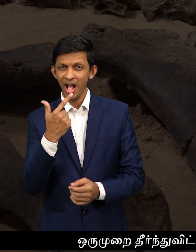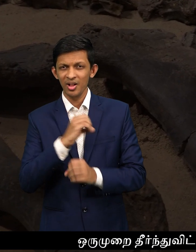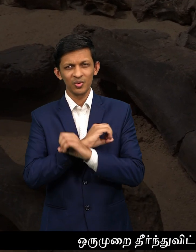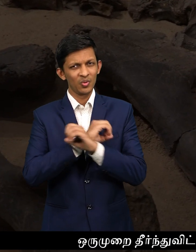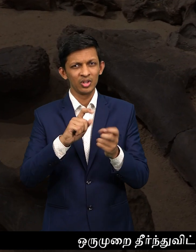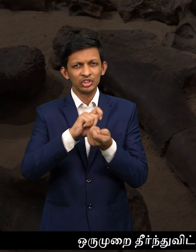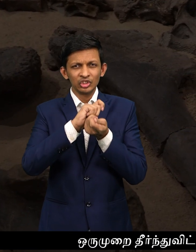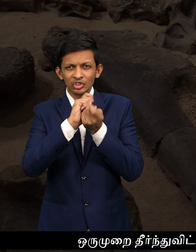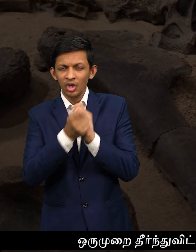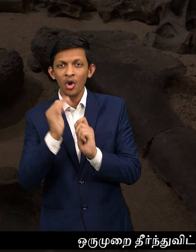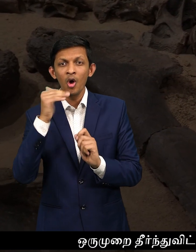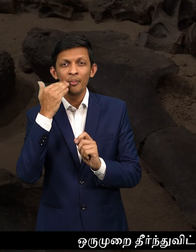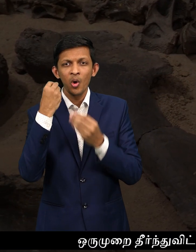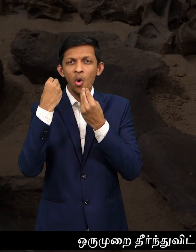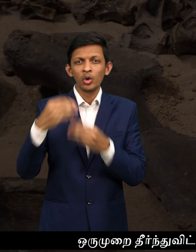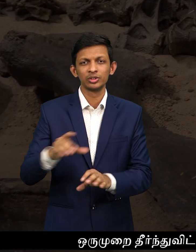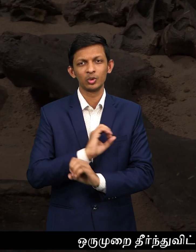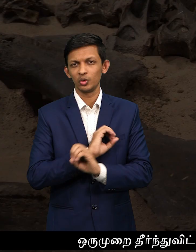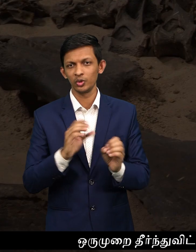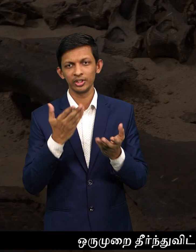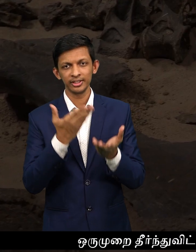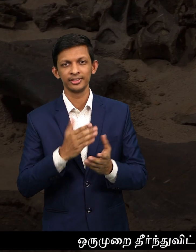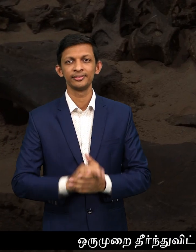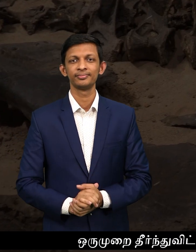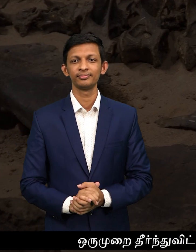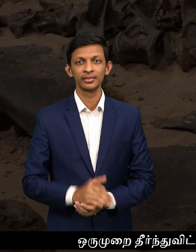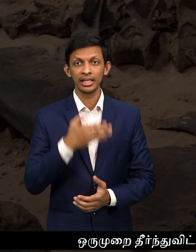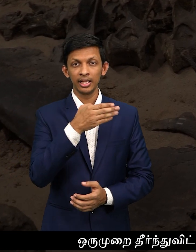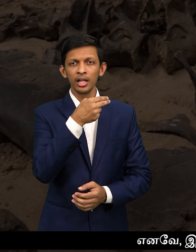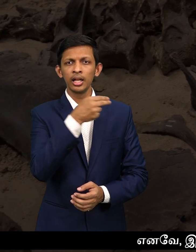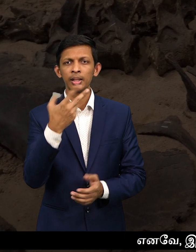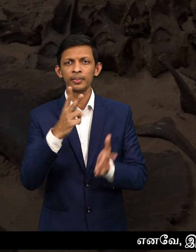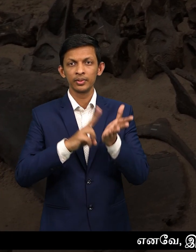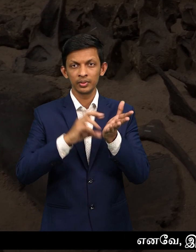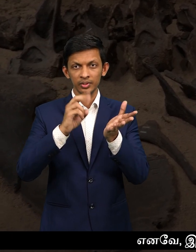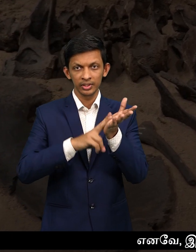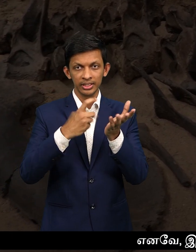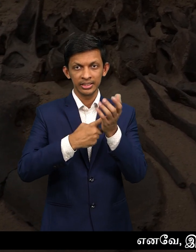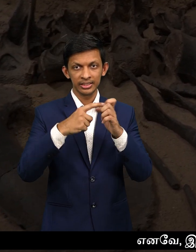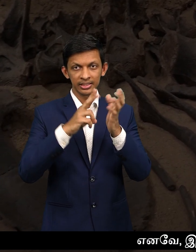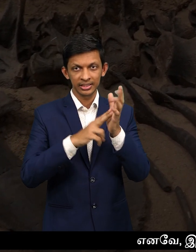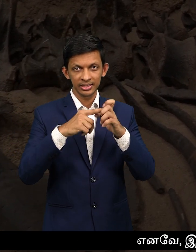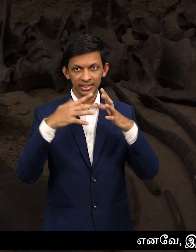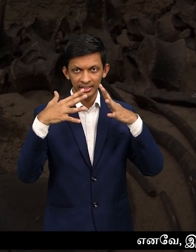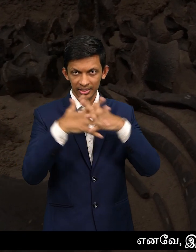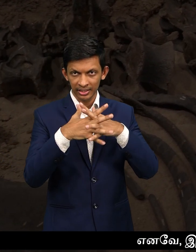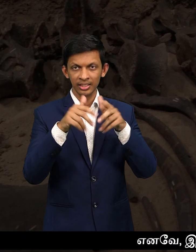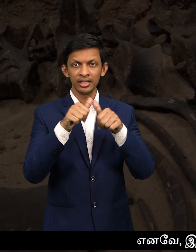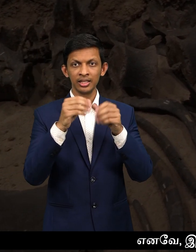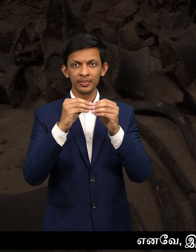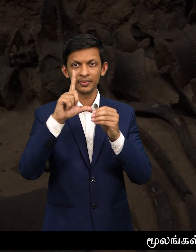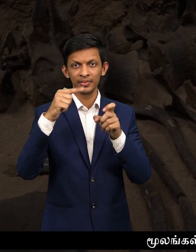ஒரு முறை தீர்ந்துவிட்டால் அவற்றை விரைவாக மாற்ற முடியாது. எனவே இவை புதுப்பிக்க முடியாத